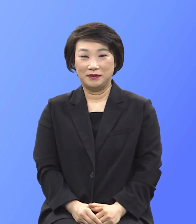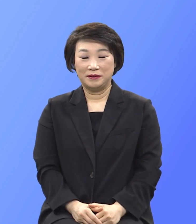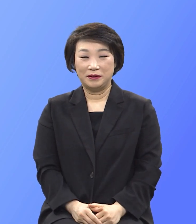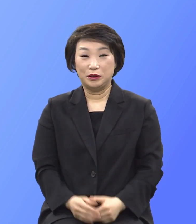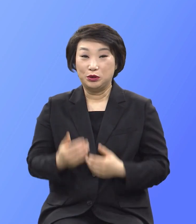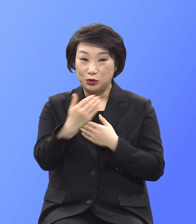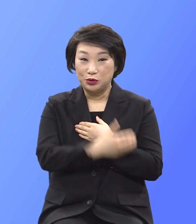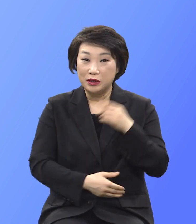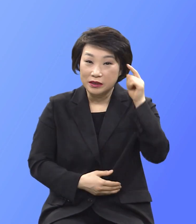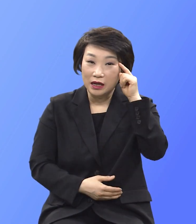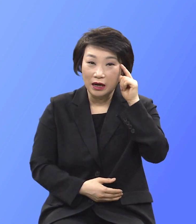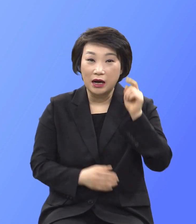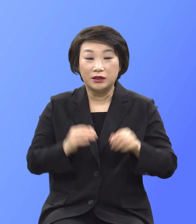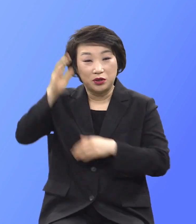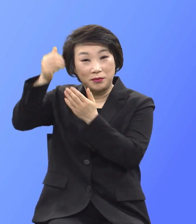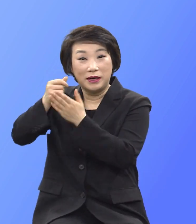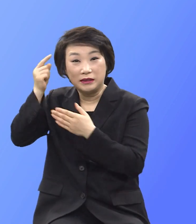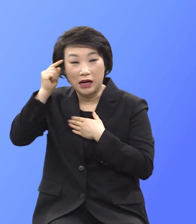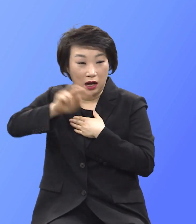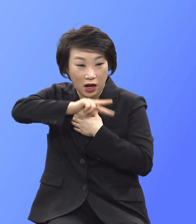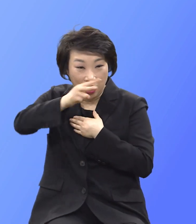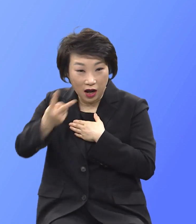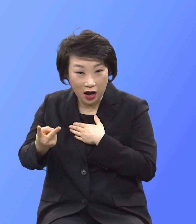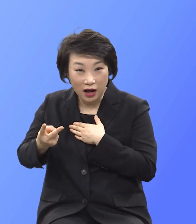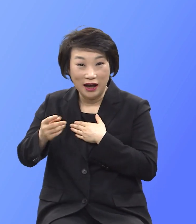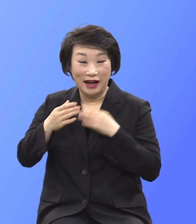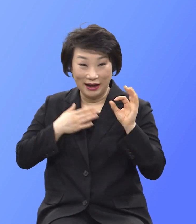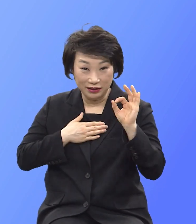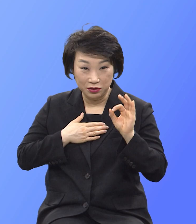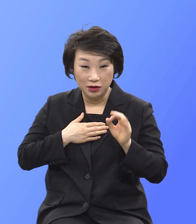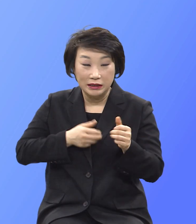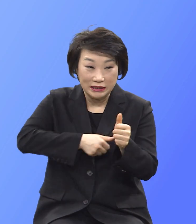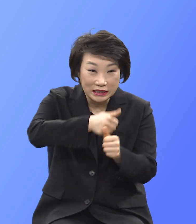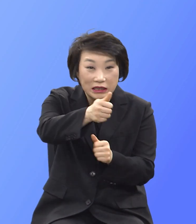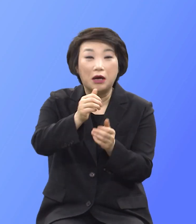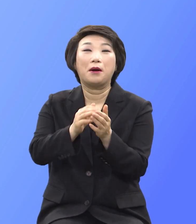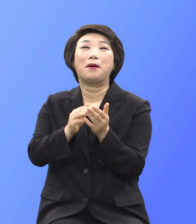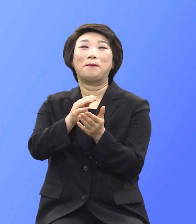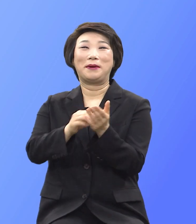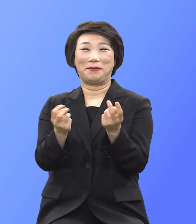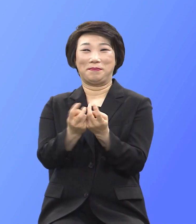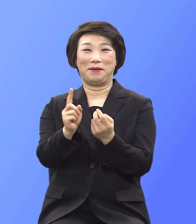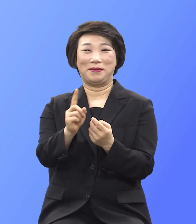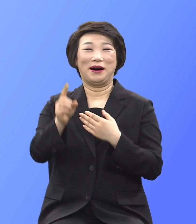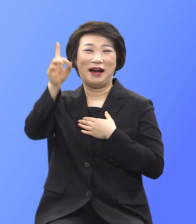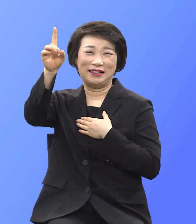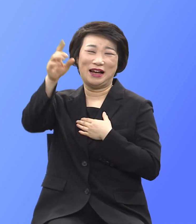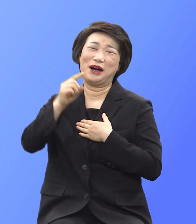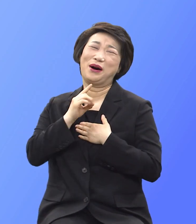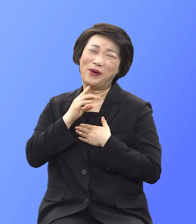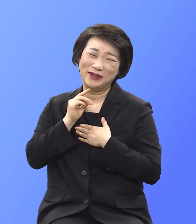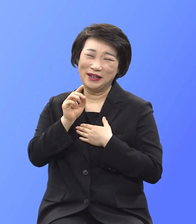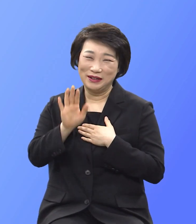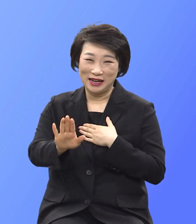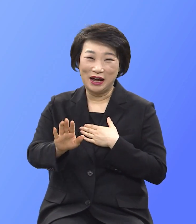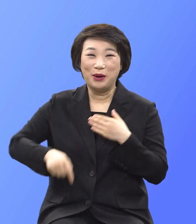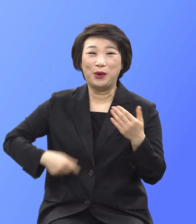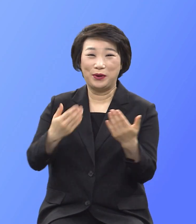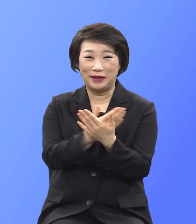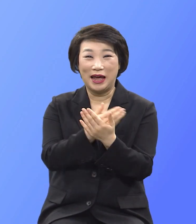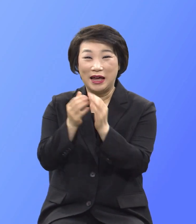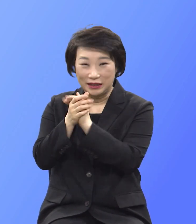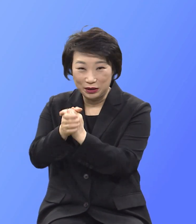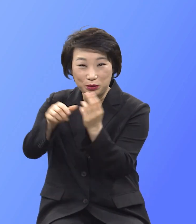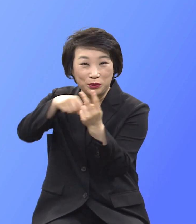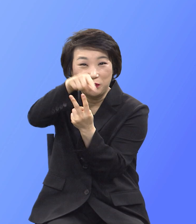축원합니다. 육신의 생각을 성령의 생각으로 소멸해서 이기는 비결은 오직 회개와